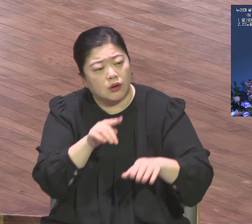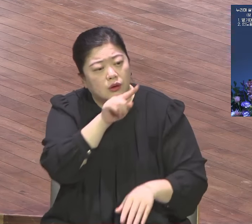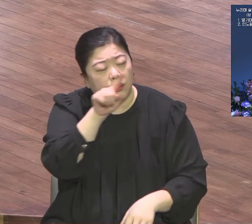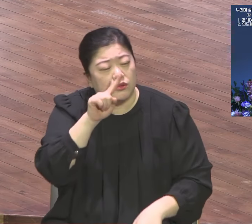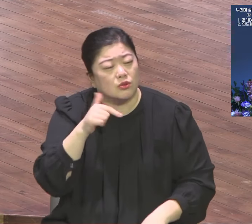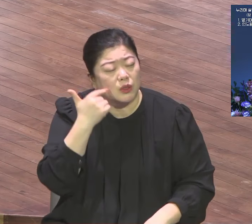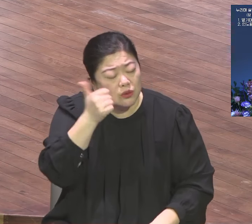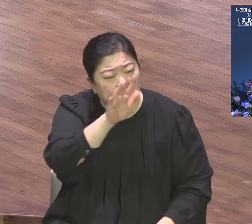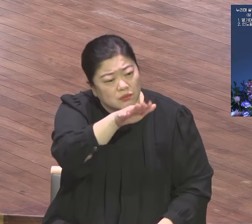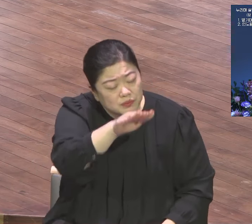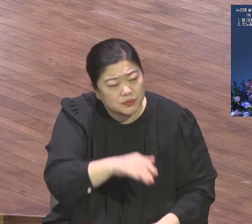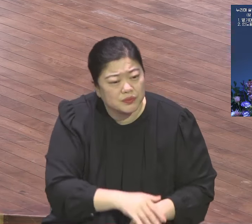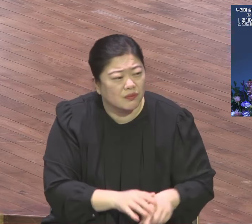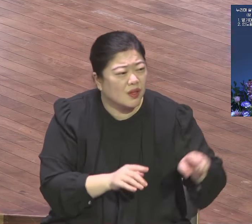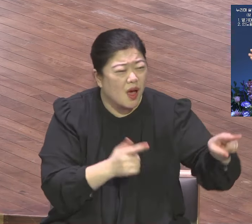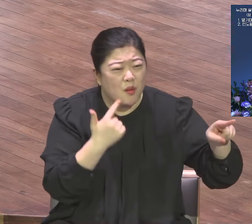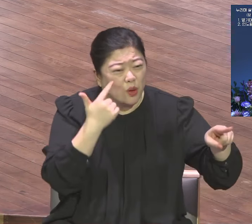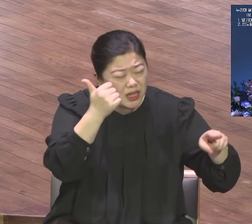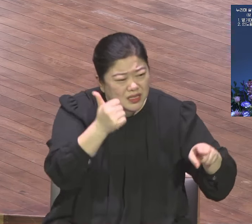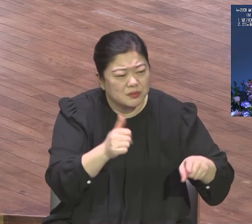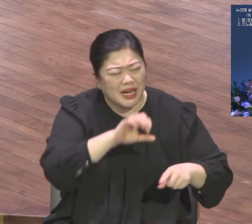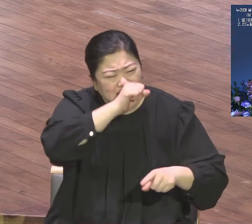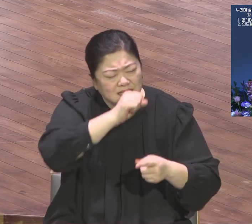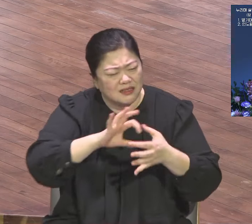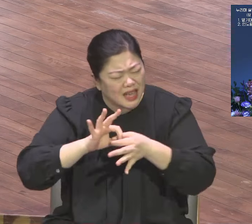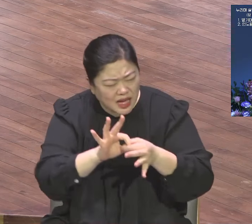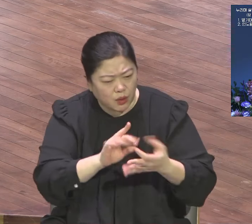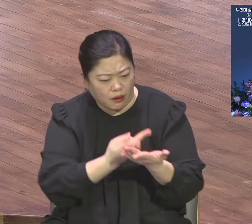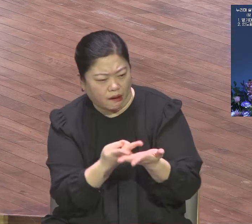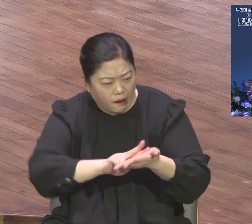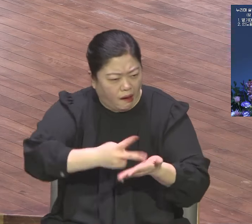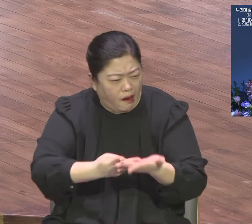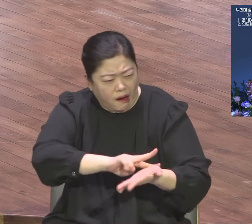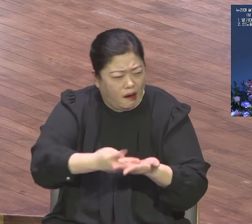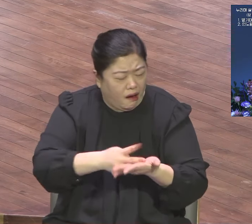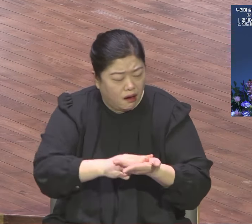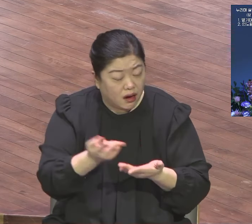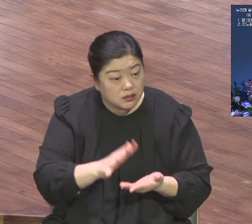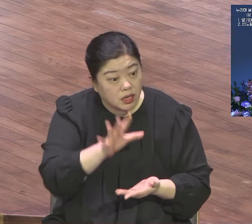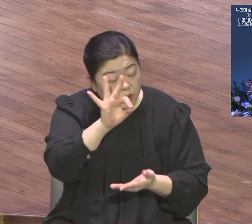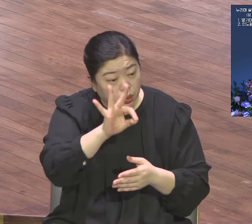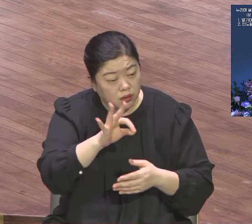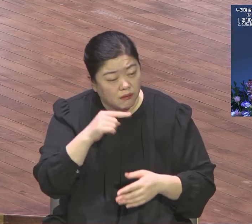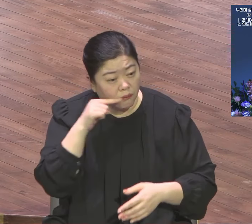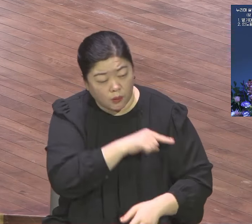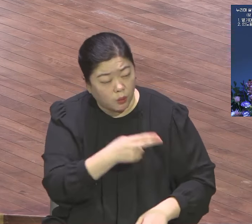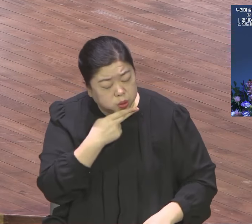목사님 일관성이 없어가 이래 뭐 계획도 없는 게 했다 저는 막 계속 변경되는데